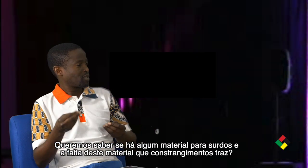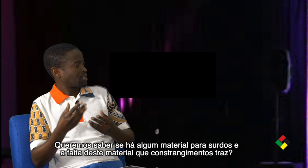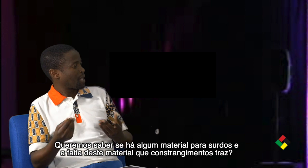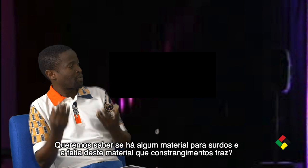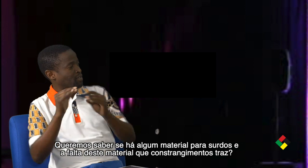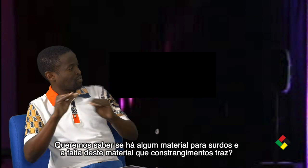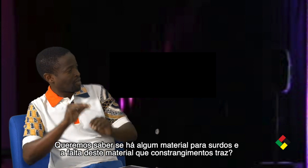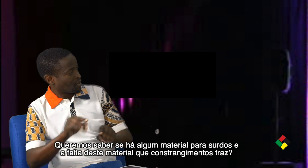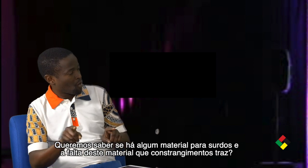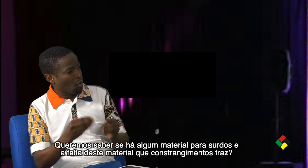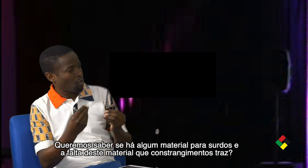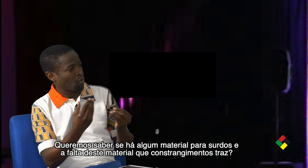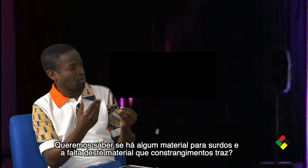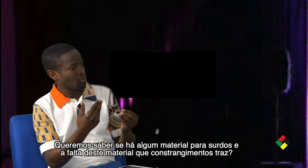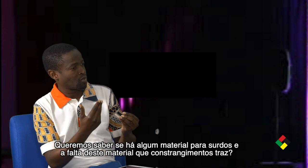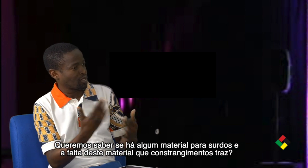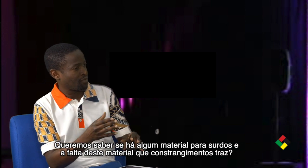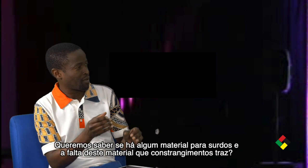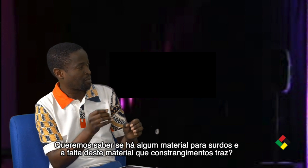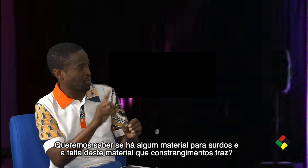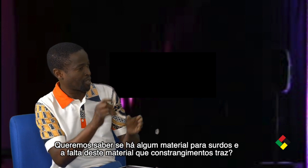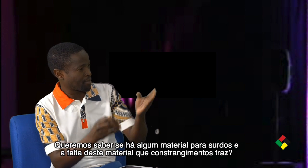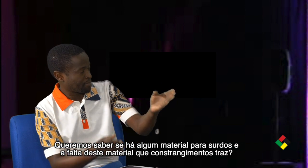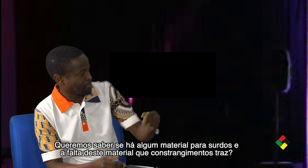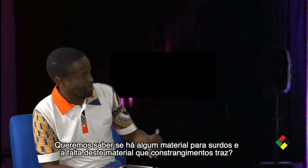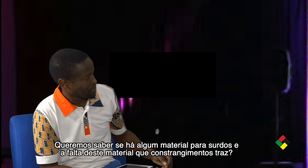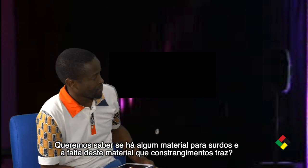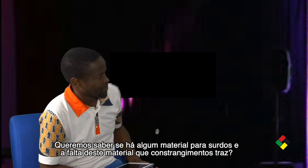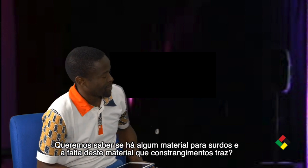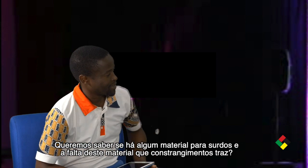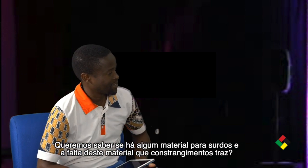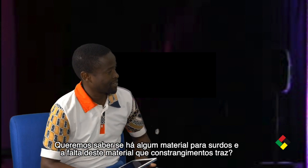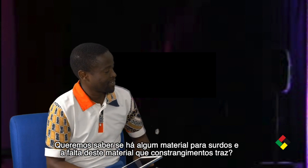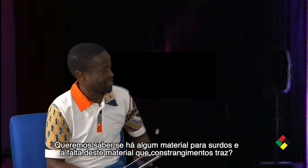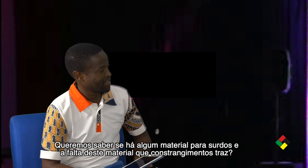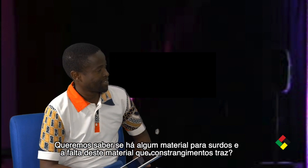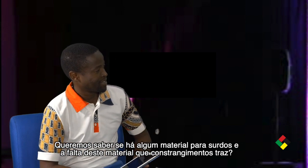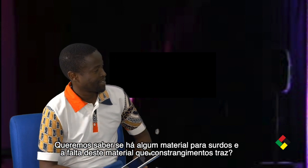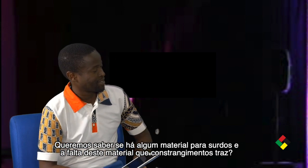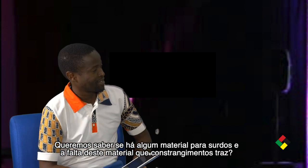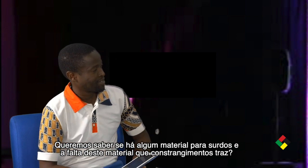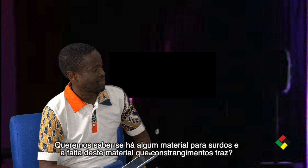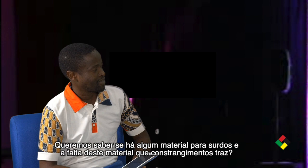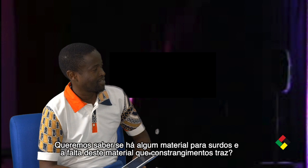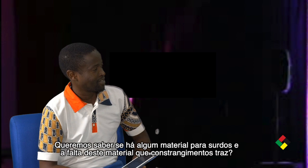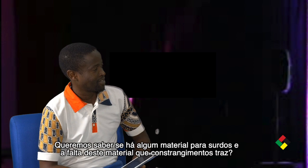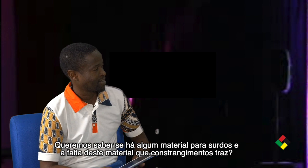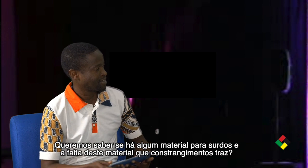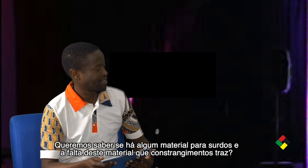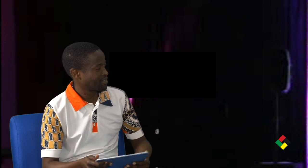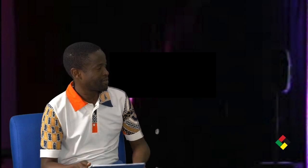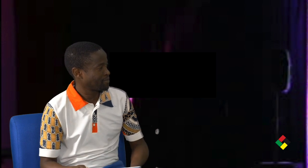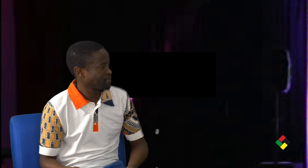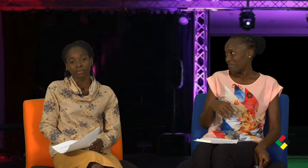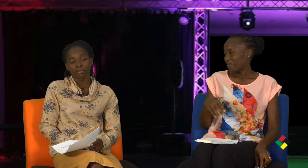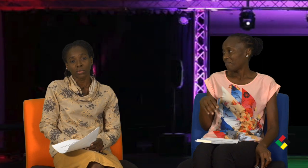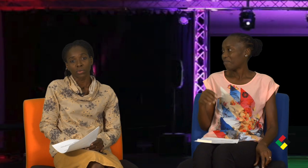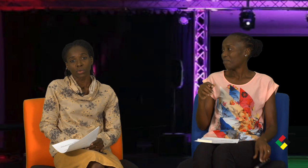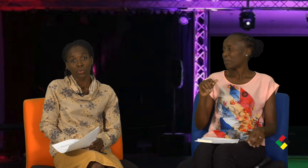material didático para crianças com deficiência e que constrangimento isto causa no processo de ensino e aprendizagem. O